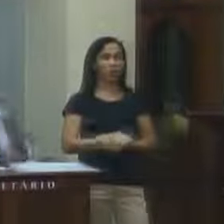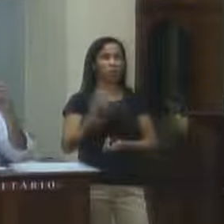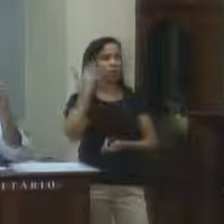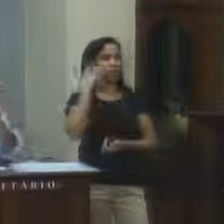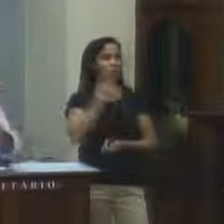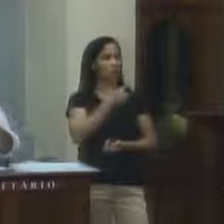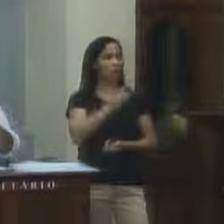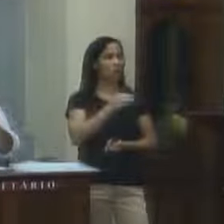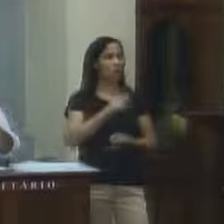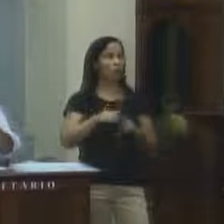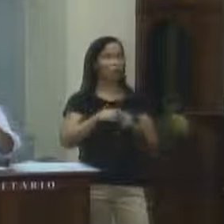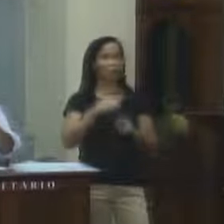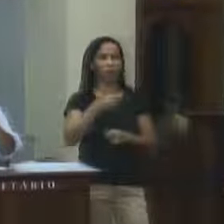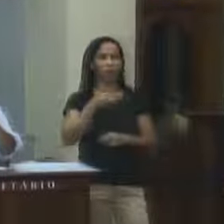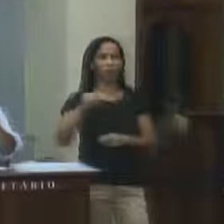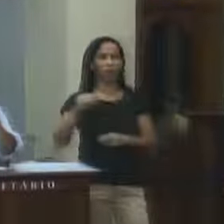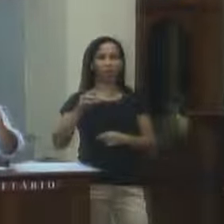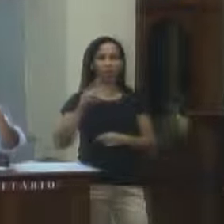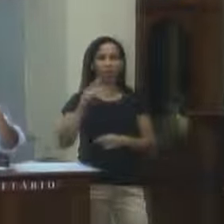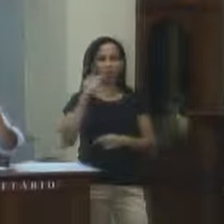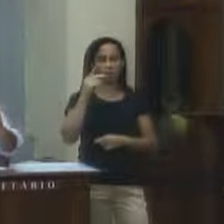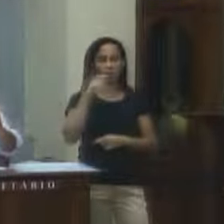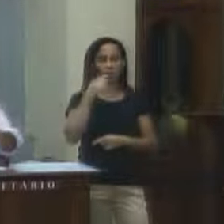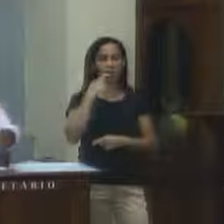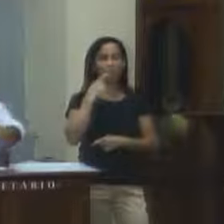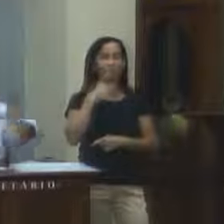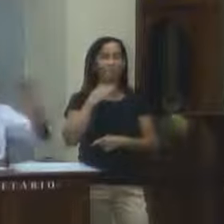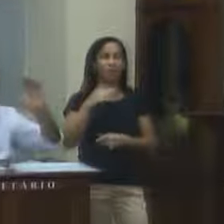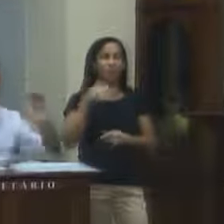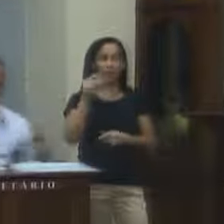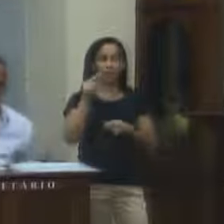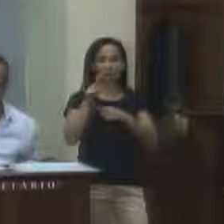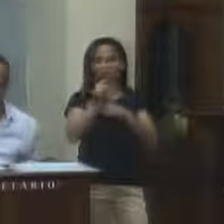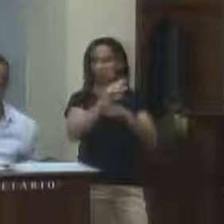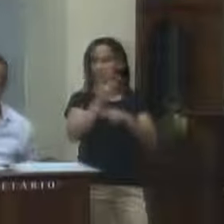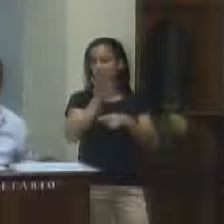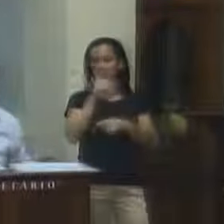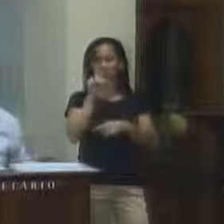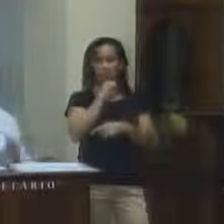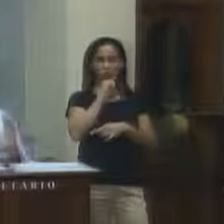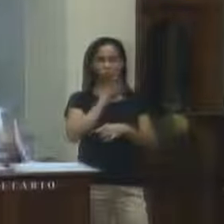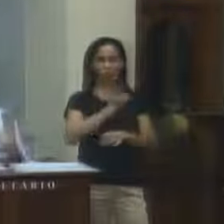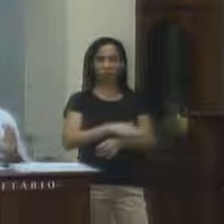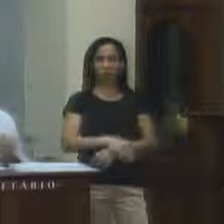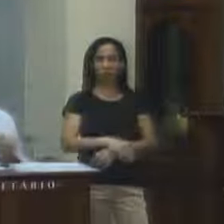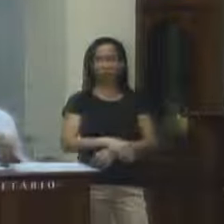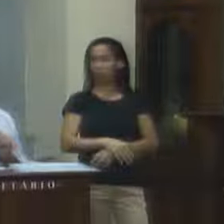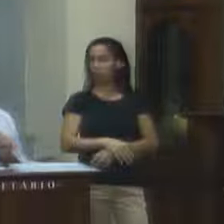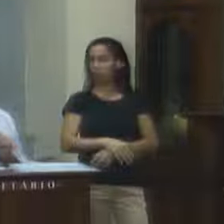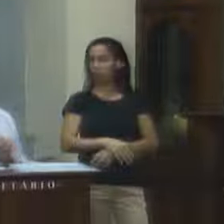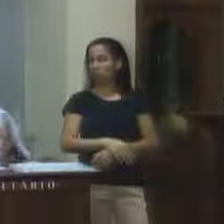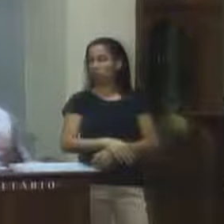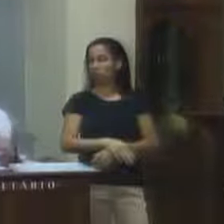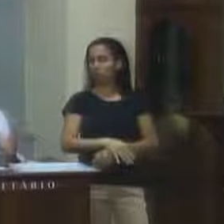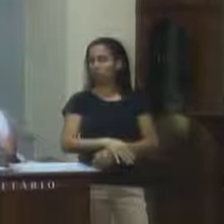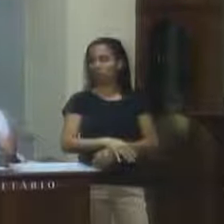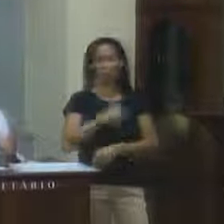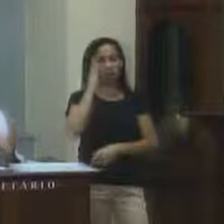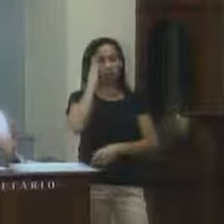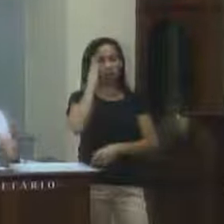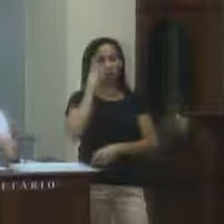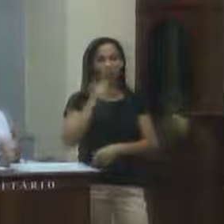Tá, mas a fiscalização, ela já é antiga nesse quesito, vamos dizer assim. Então, ela sabe